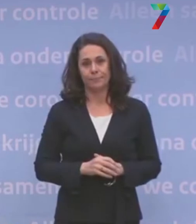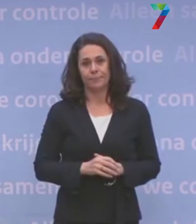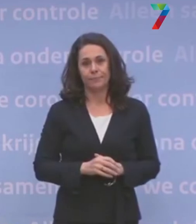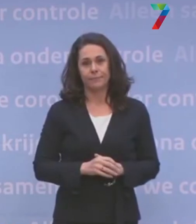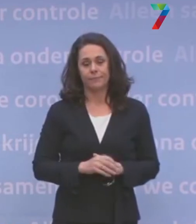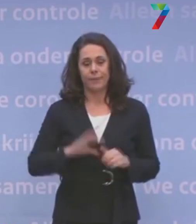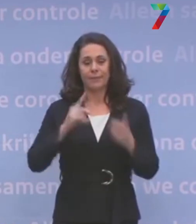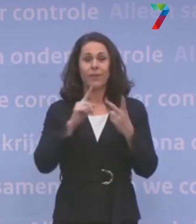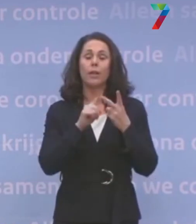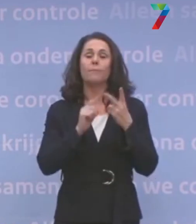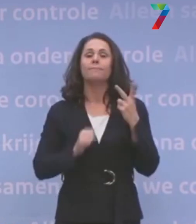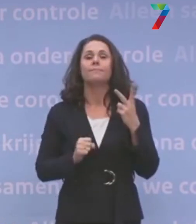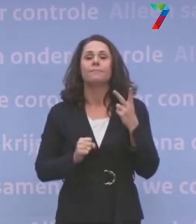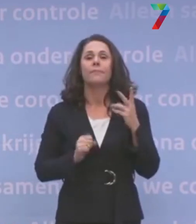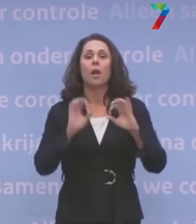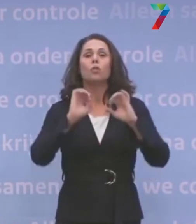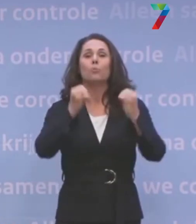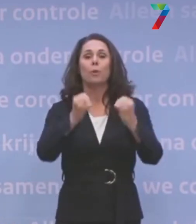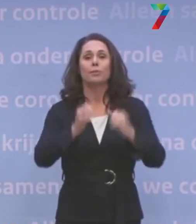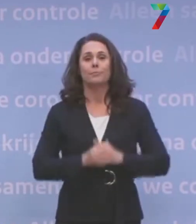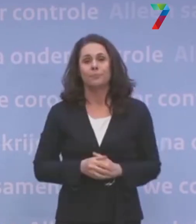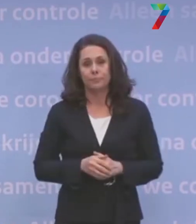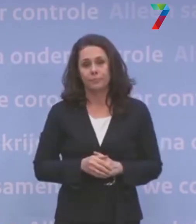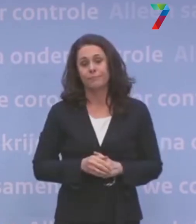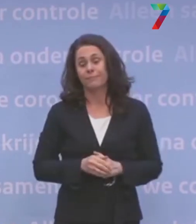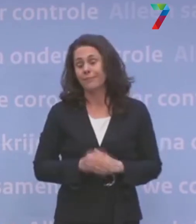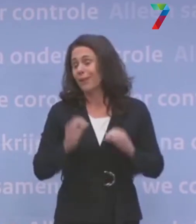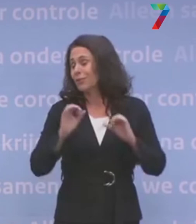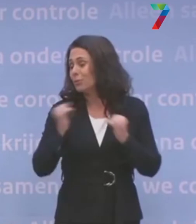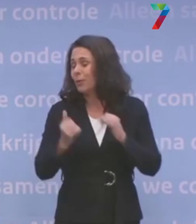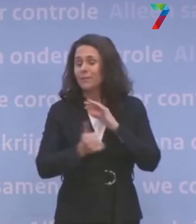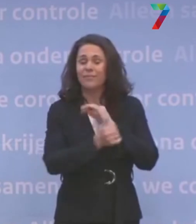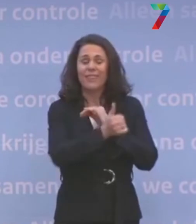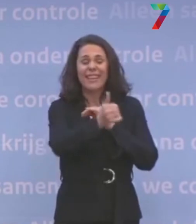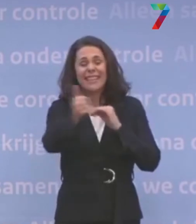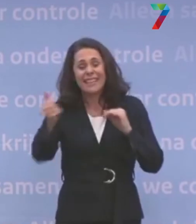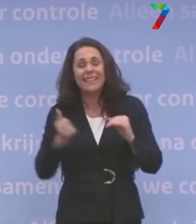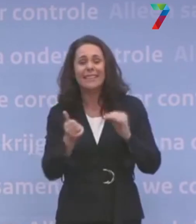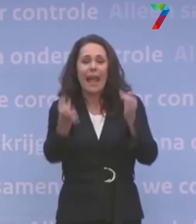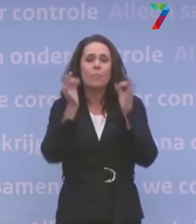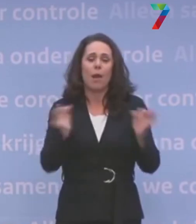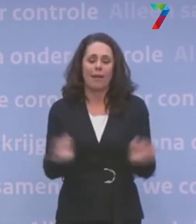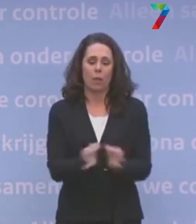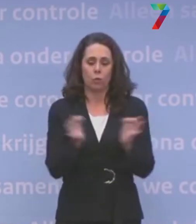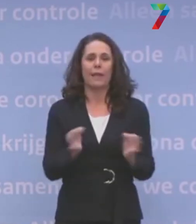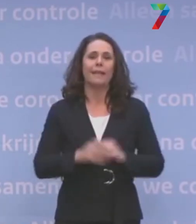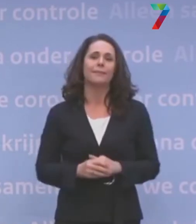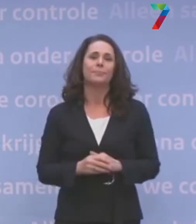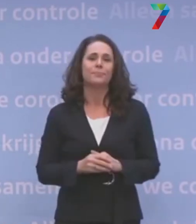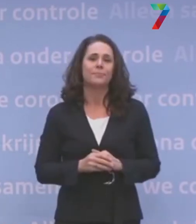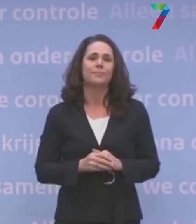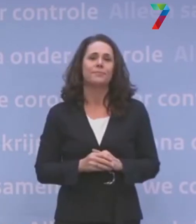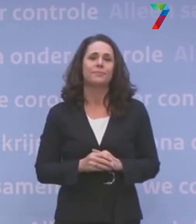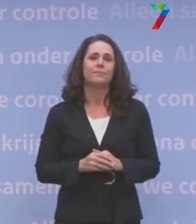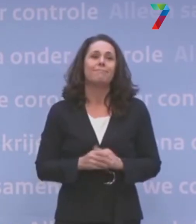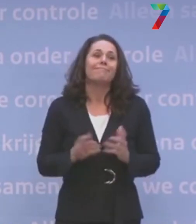Ten tweede, sport. Sport is natuurlijk voor ons allemaal waanzinnig belangrijk voor onze gezondheid. En vandaar